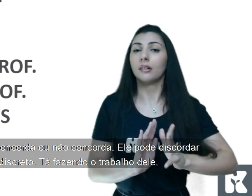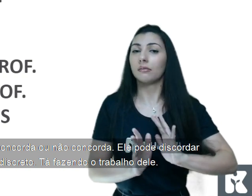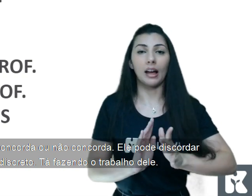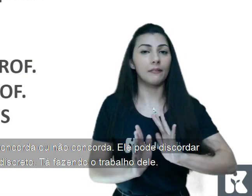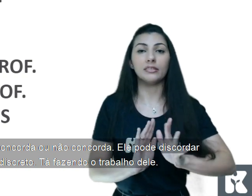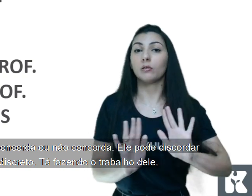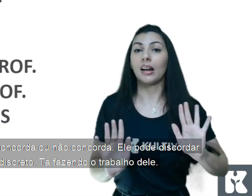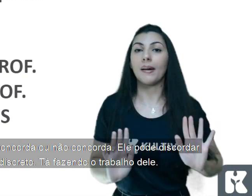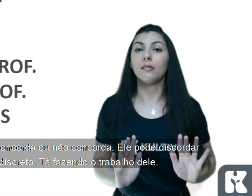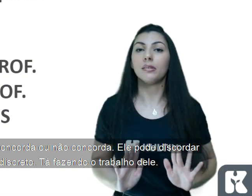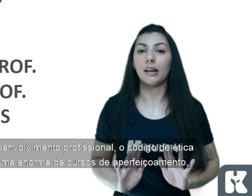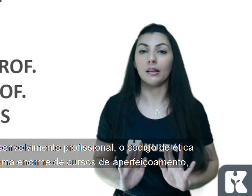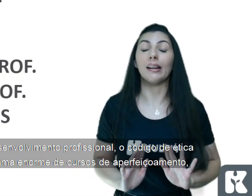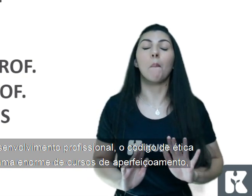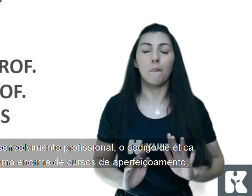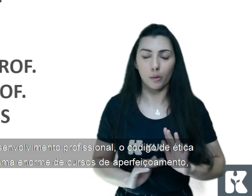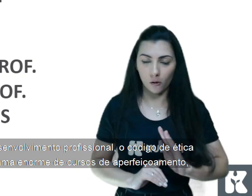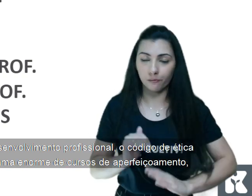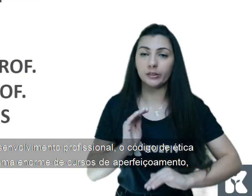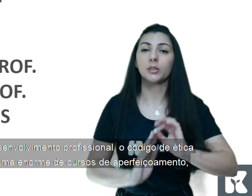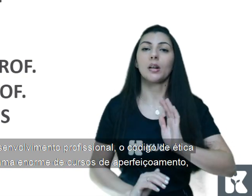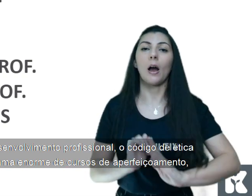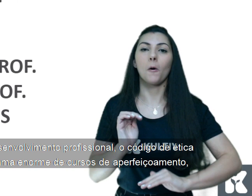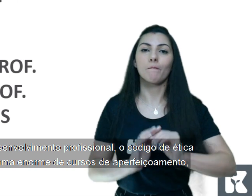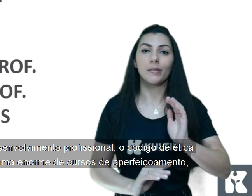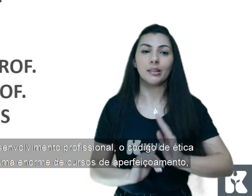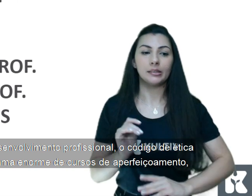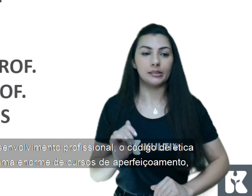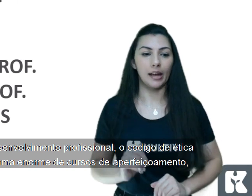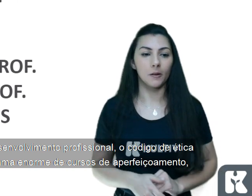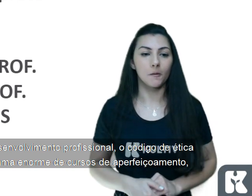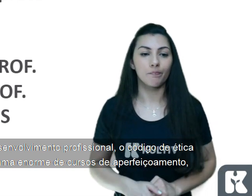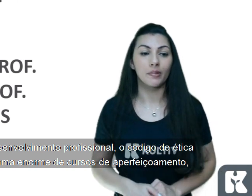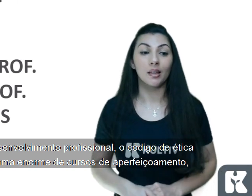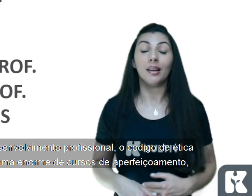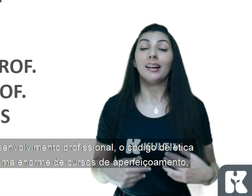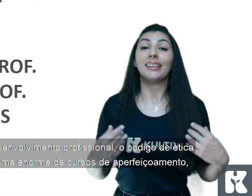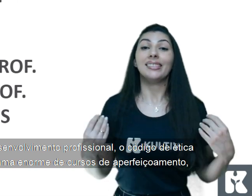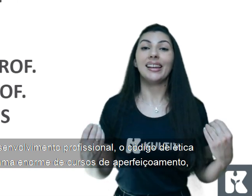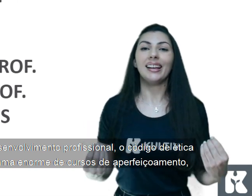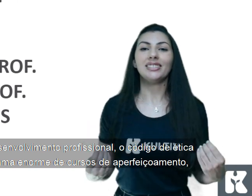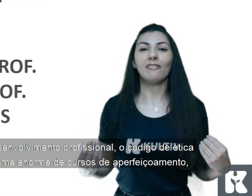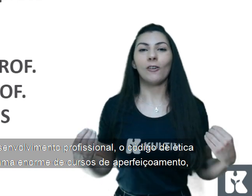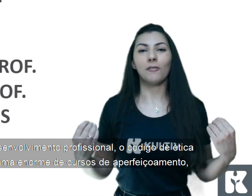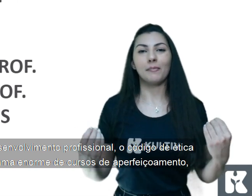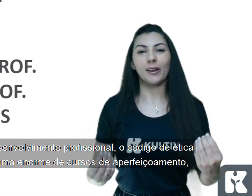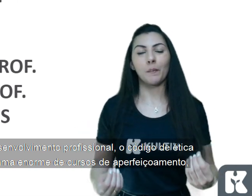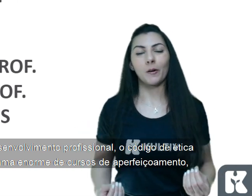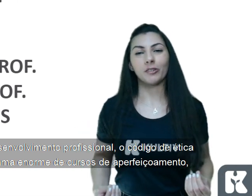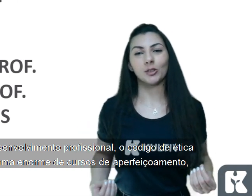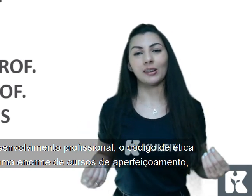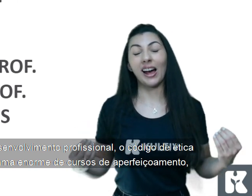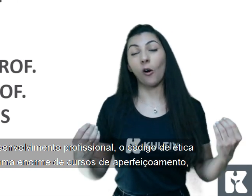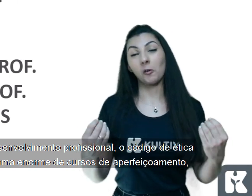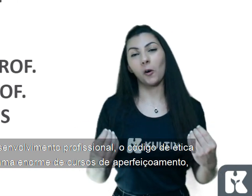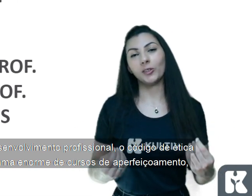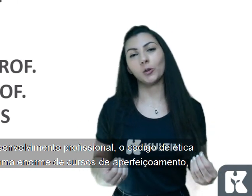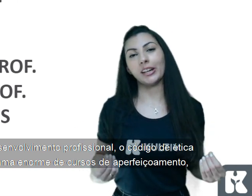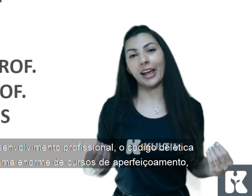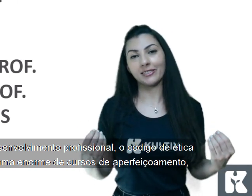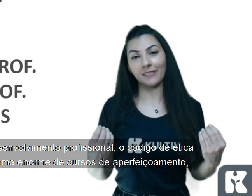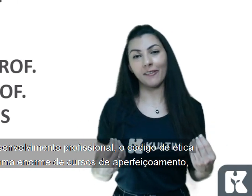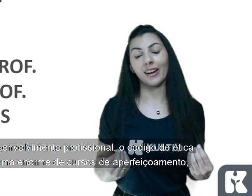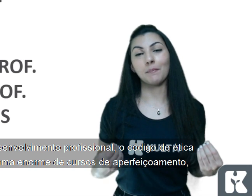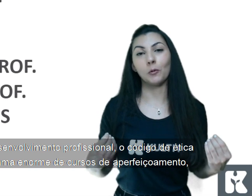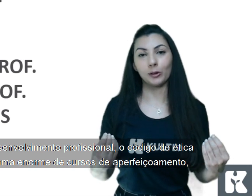discreto. Está fazendo o trabalho dele. Ele é um profissional, certo? Desenvolvimento profissional, o Código